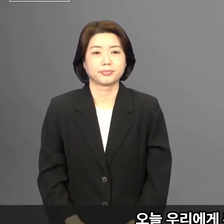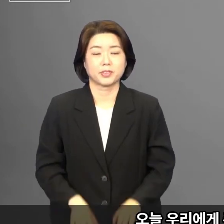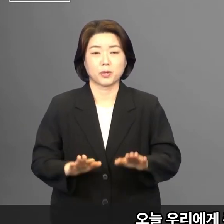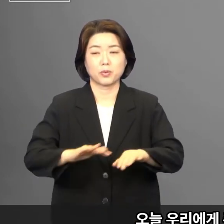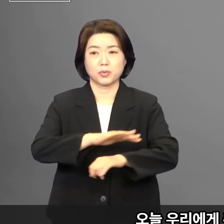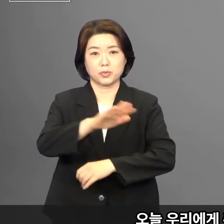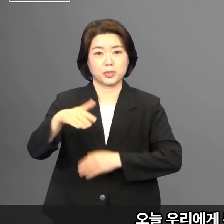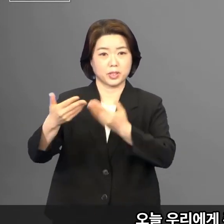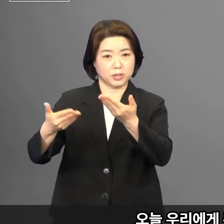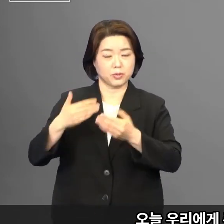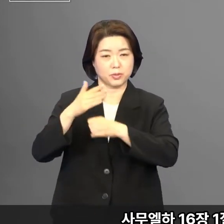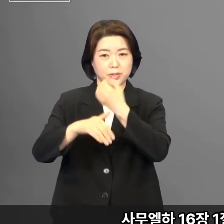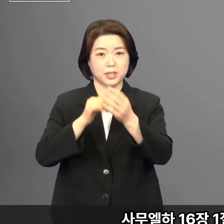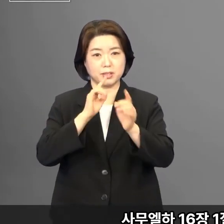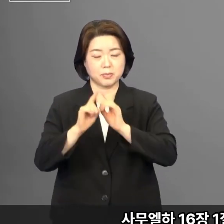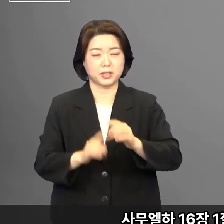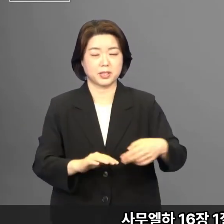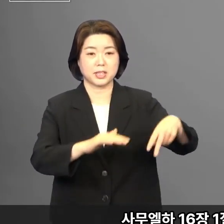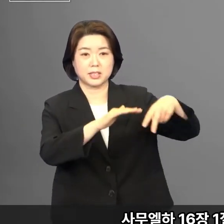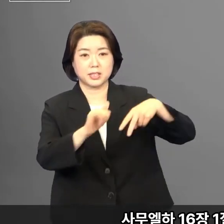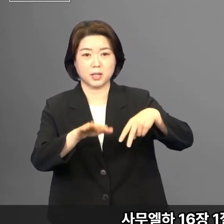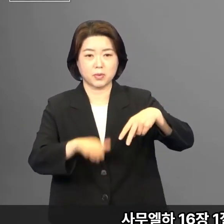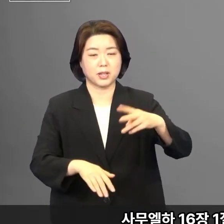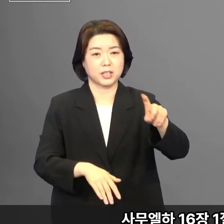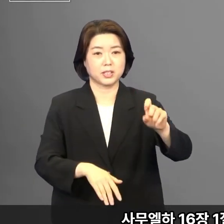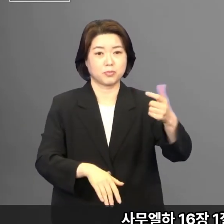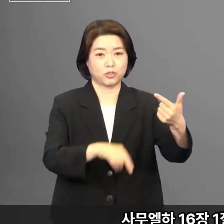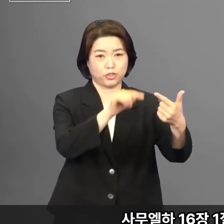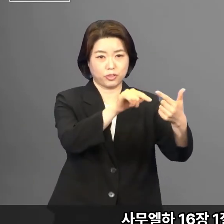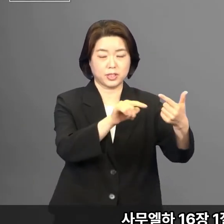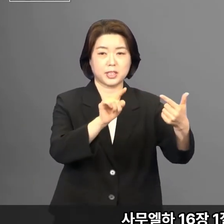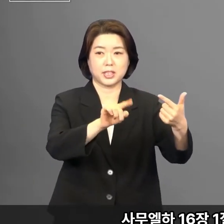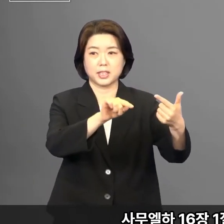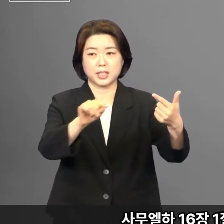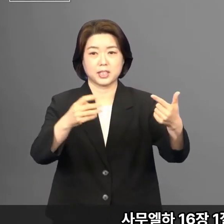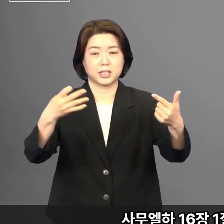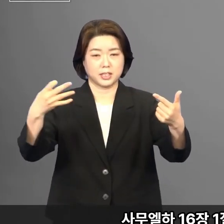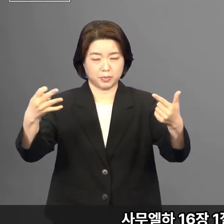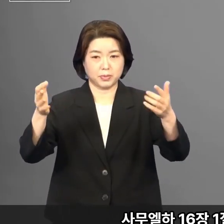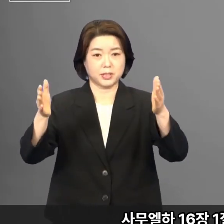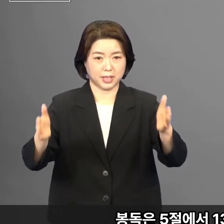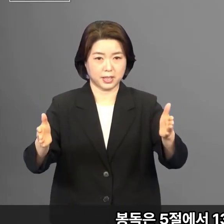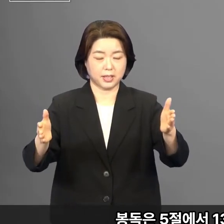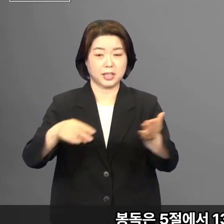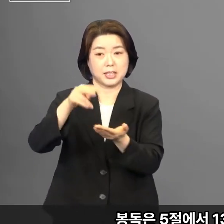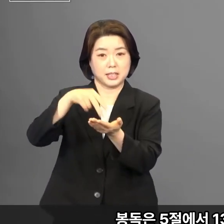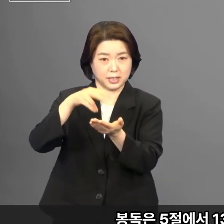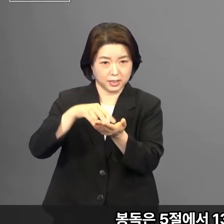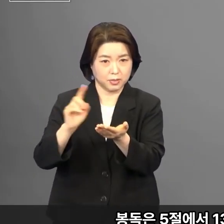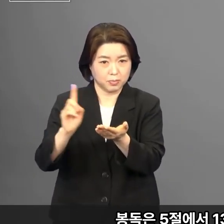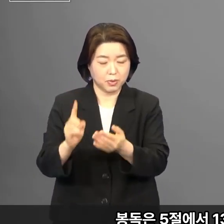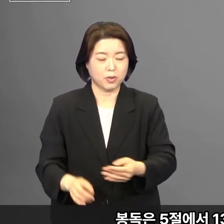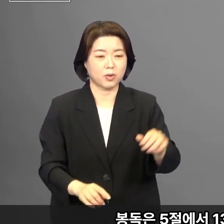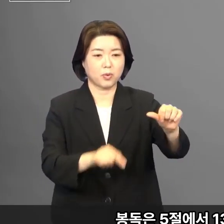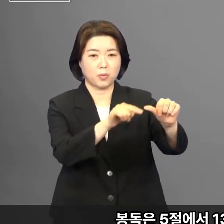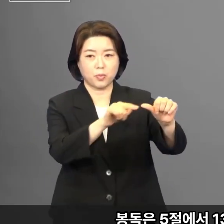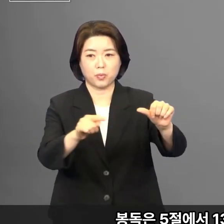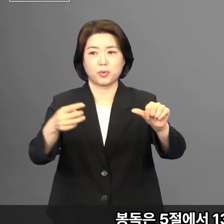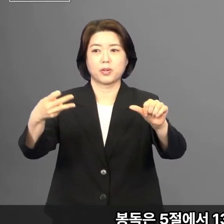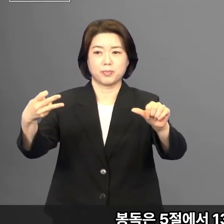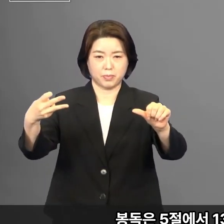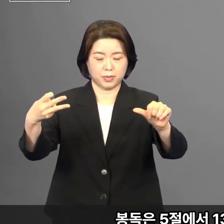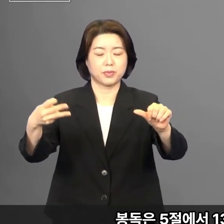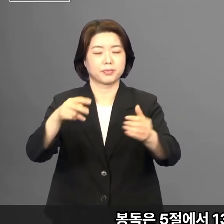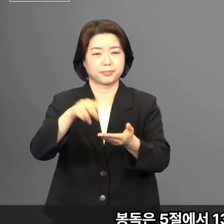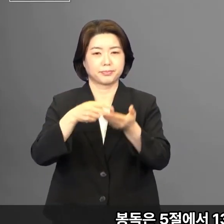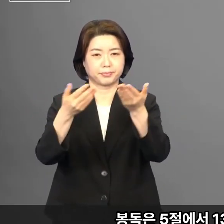오늘 우리에게 주신 하나님의 말씀은 사무엘하 16장 1절에서 14절 말씀입니다. 봉독은 5절에서